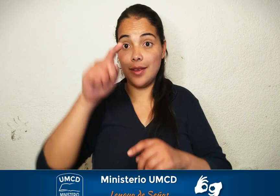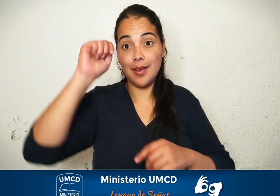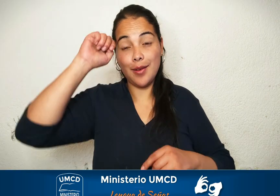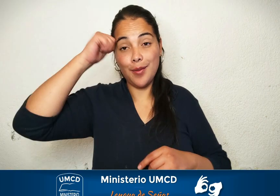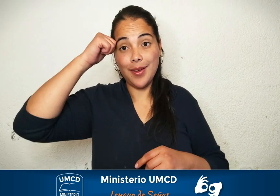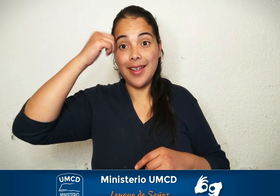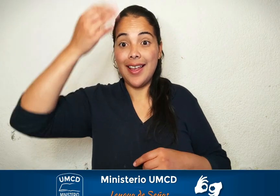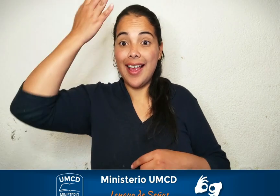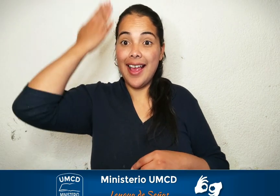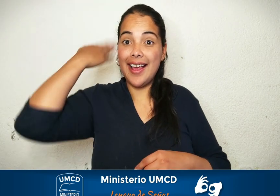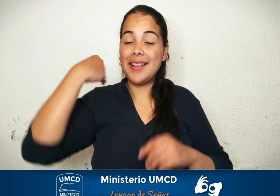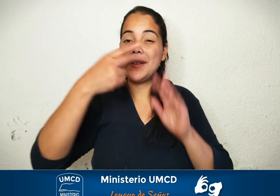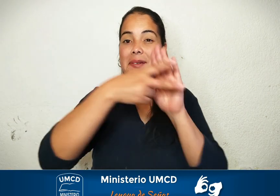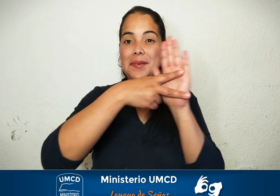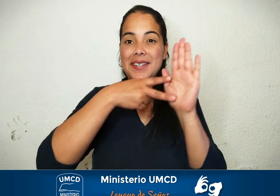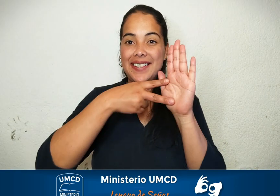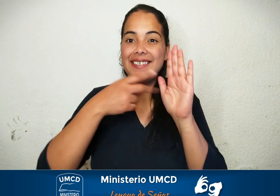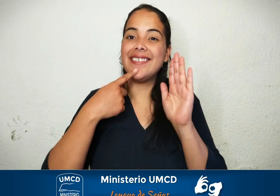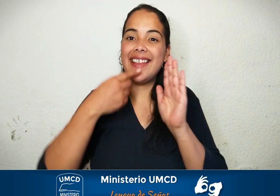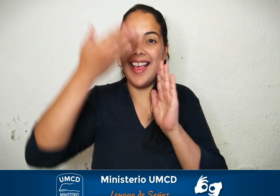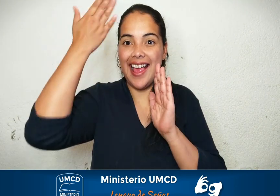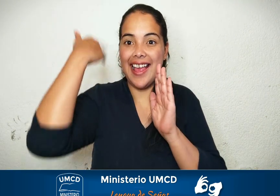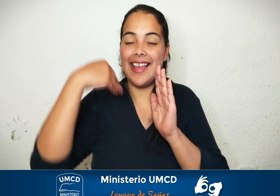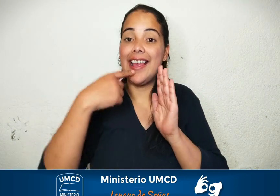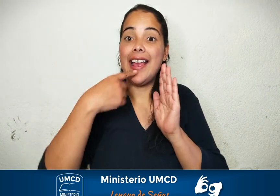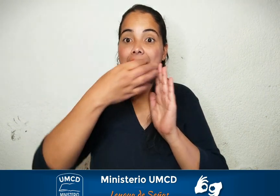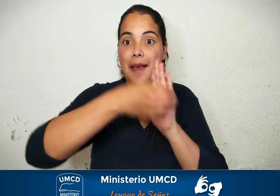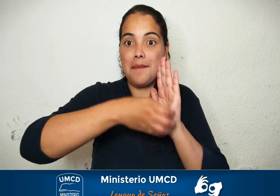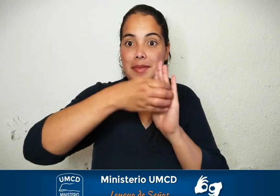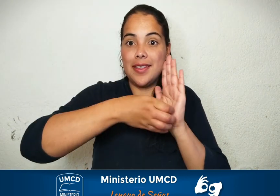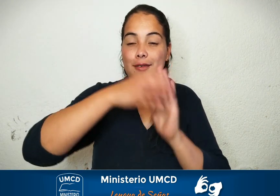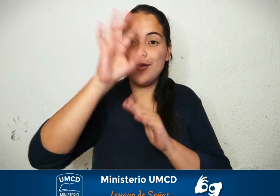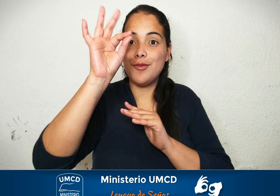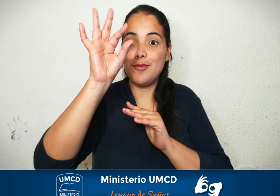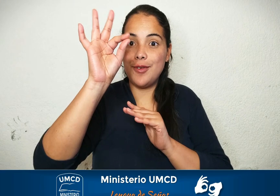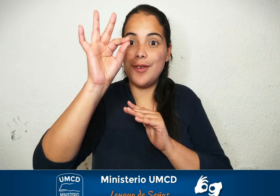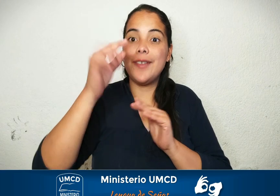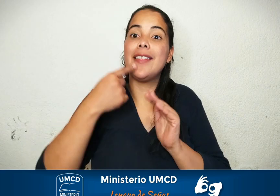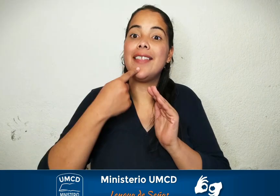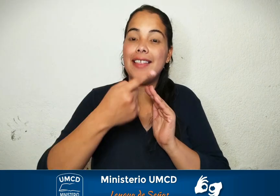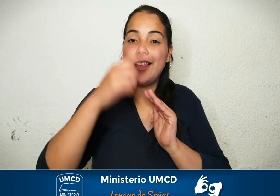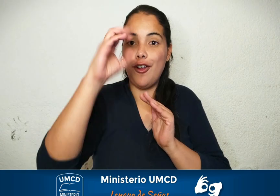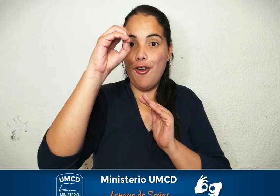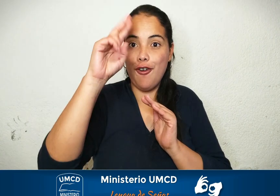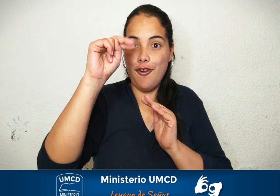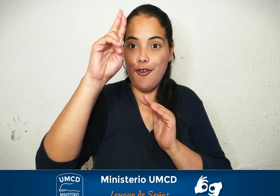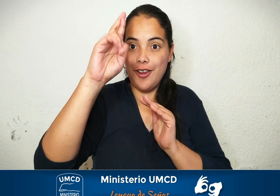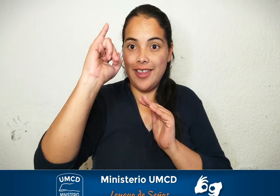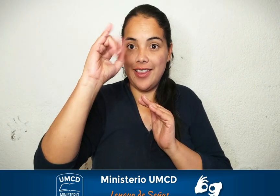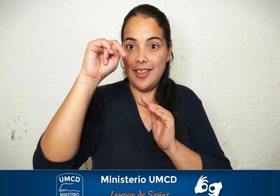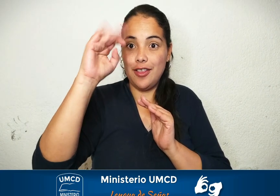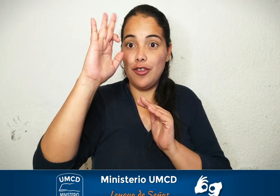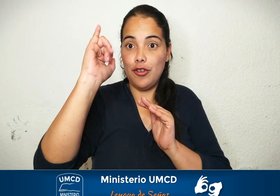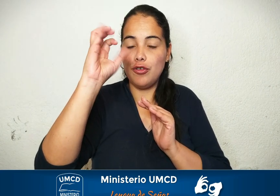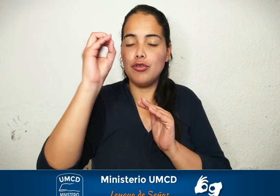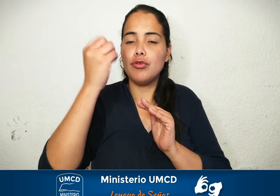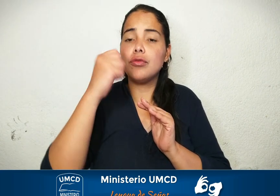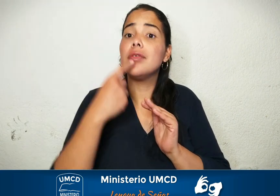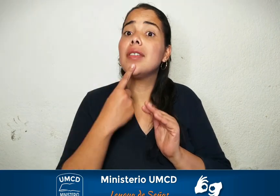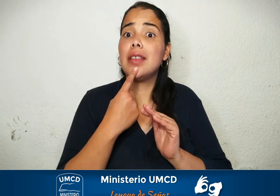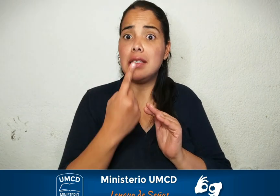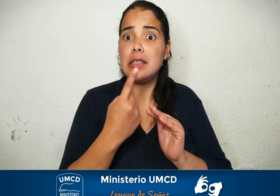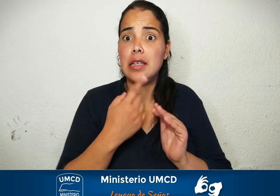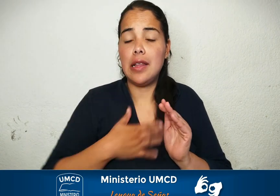Como habíamos visto en los versículos anteriores del capítulo 9 de la primera carta de Pablo a los Corintios, él les